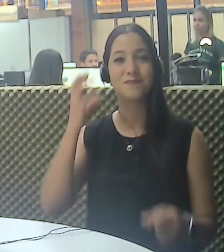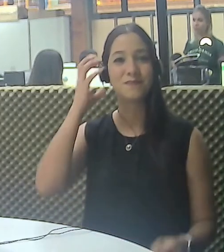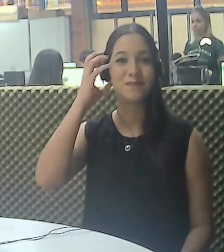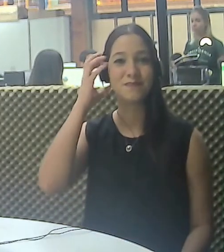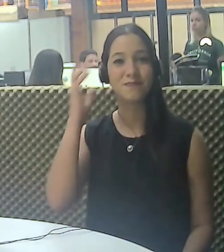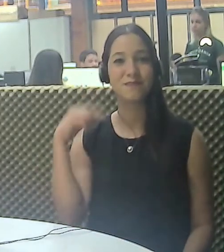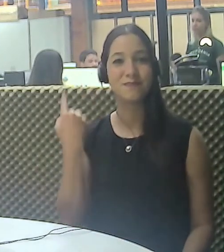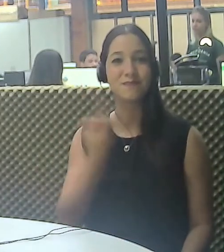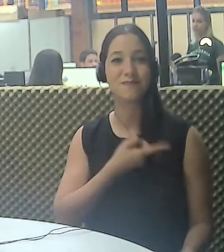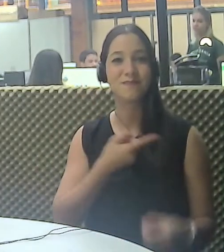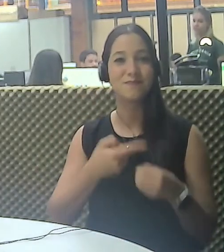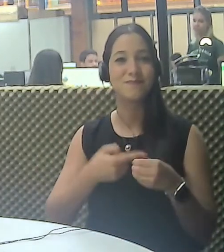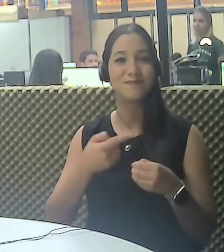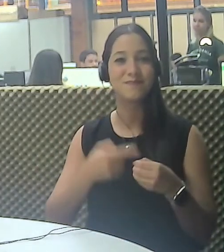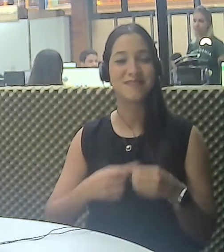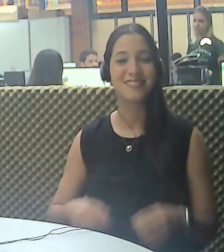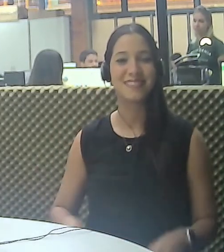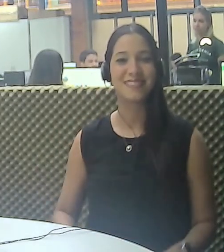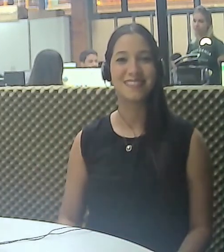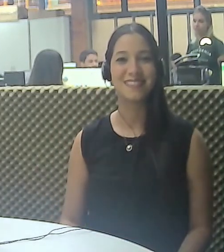Rádio Nossa Cidade.